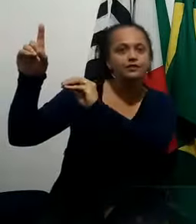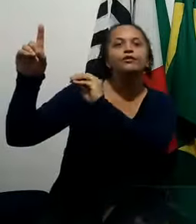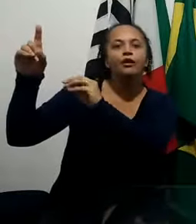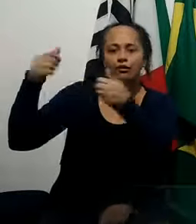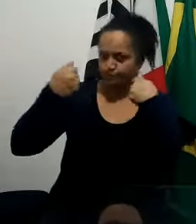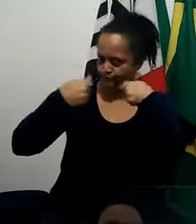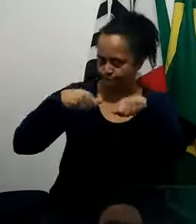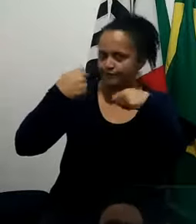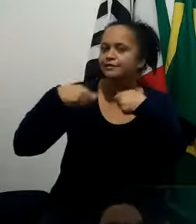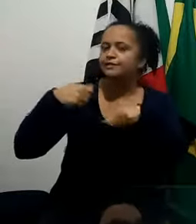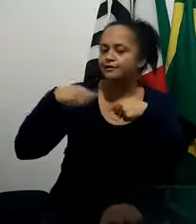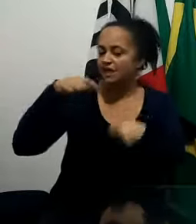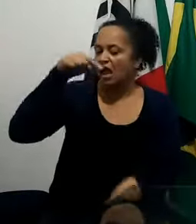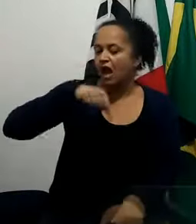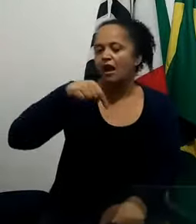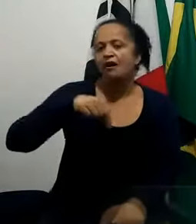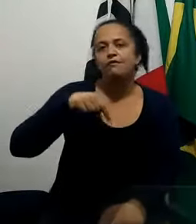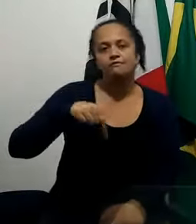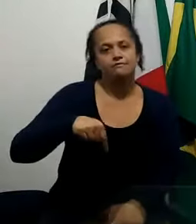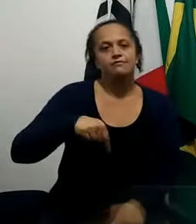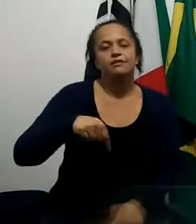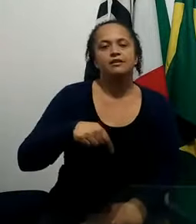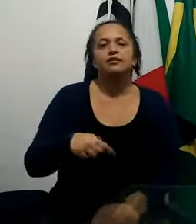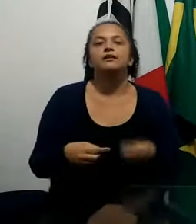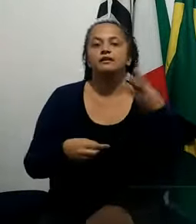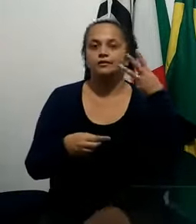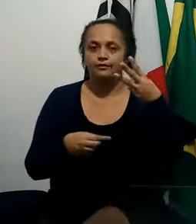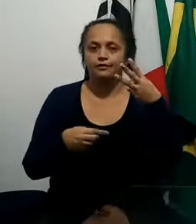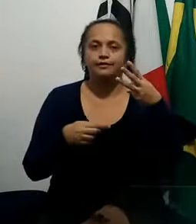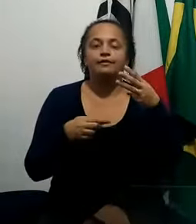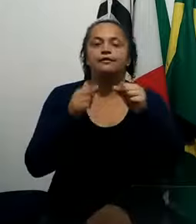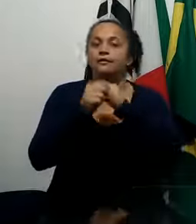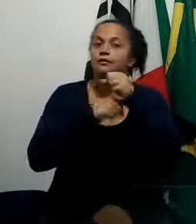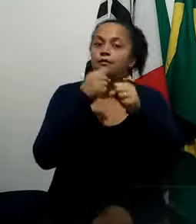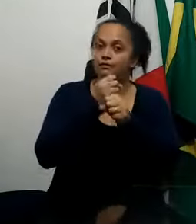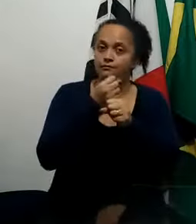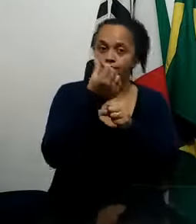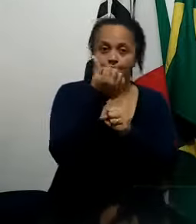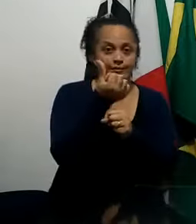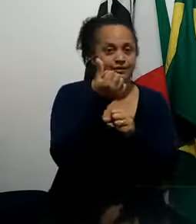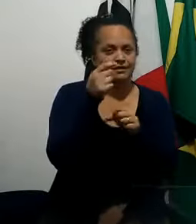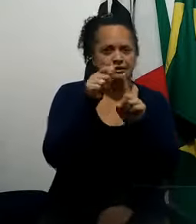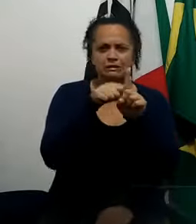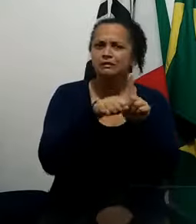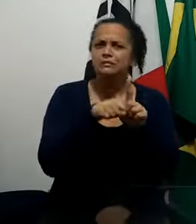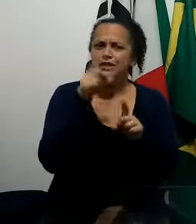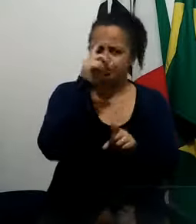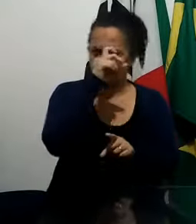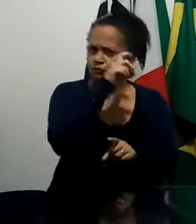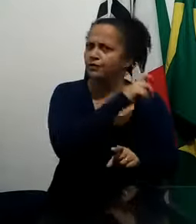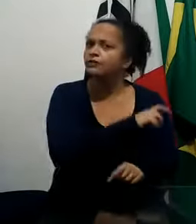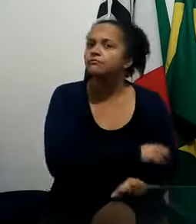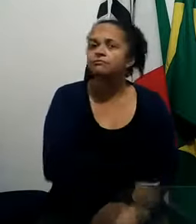encarar esse período, principalmente os últimos 3 anos e meio. Durante o período da grande